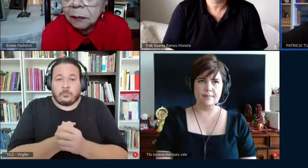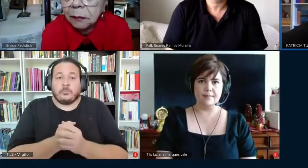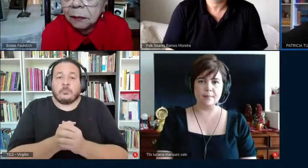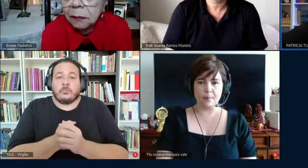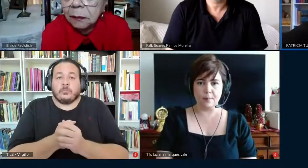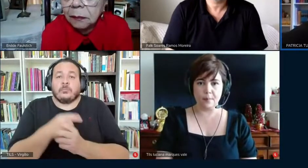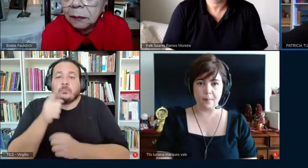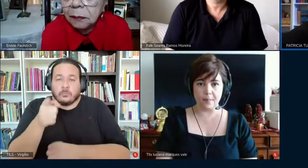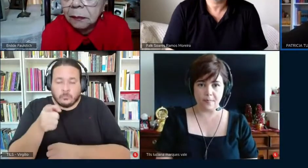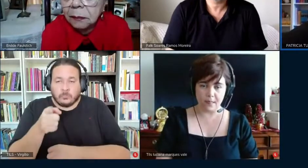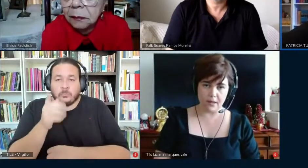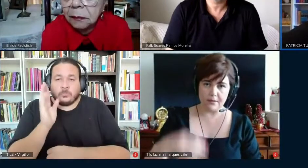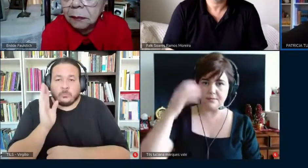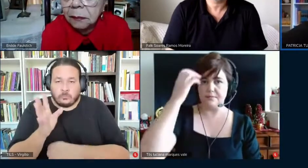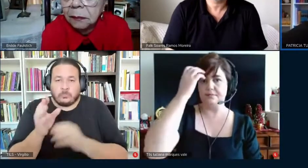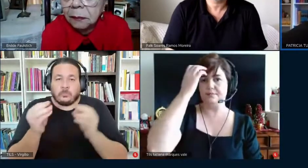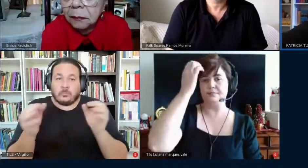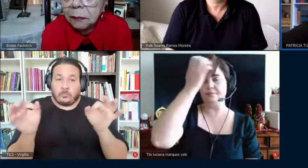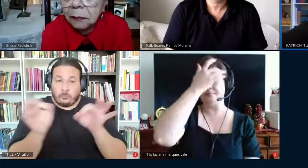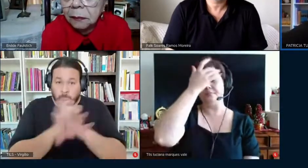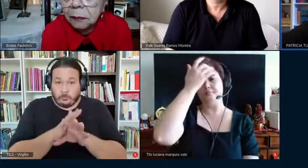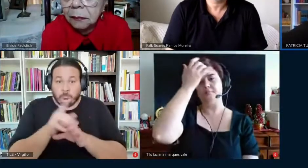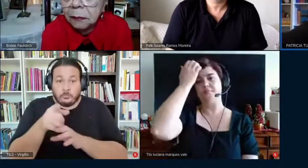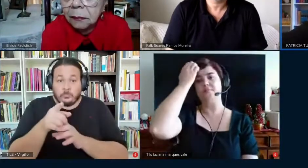no, na organização,